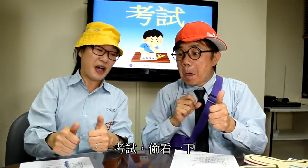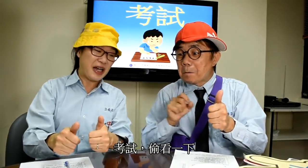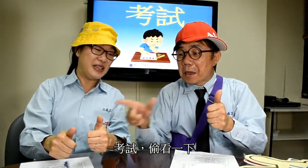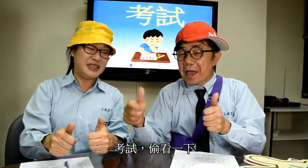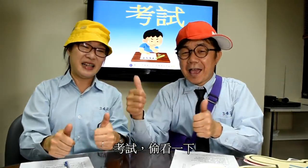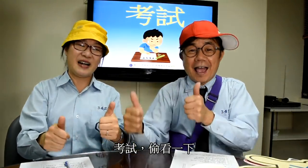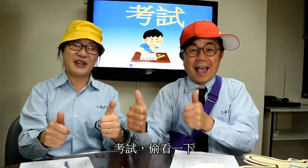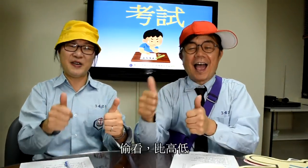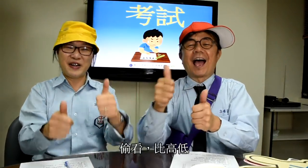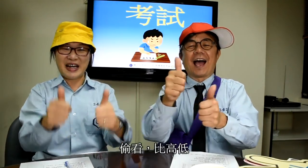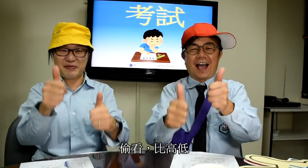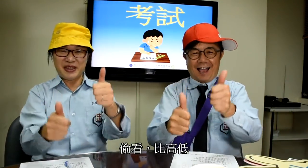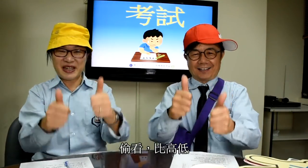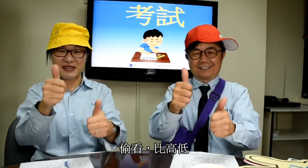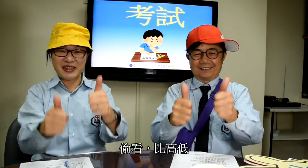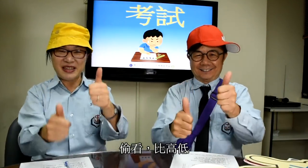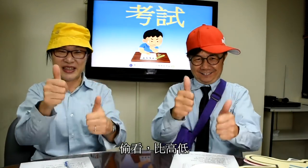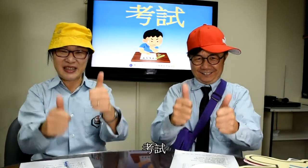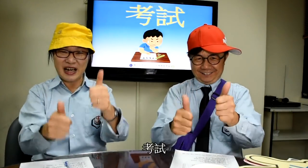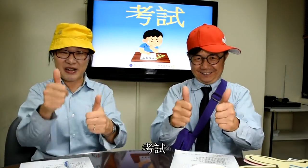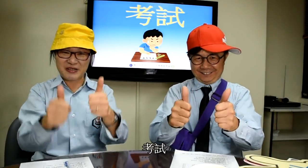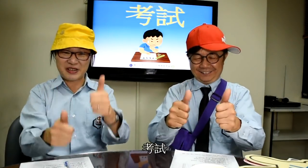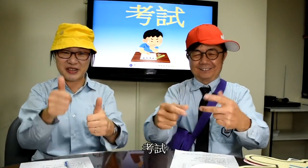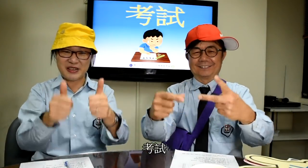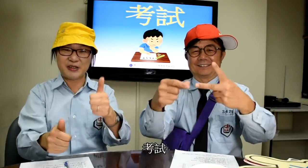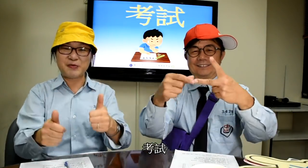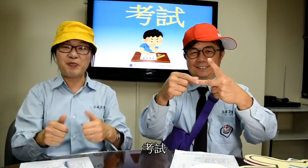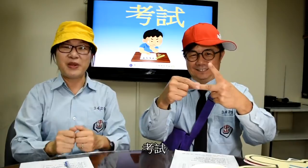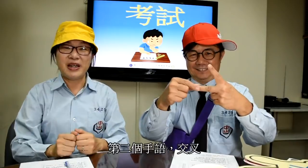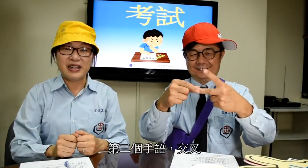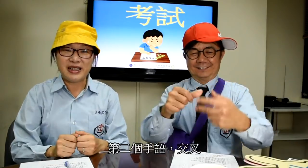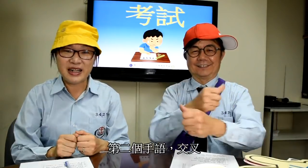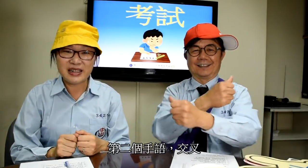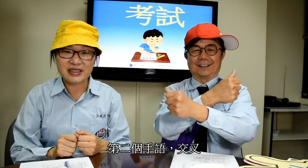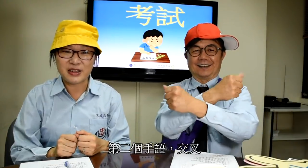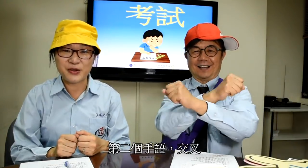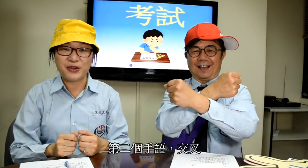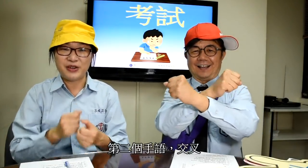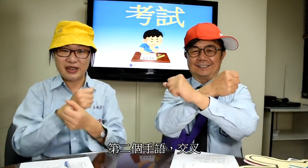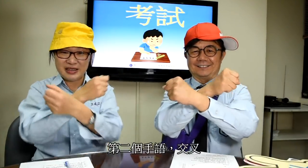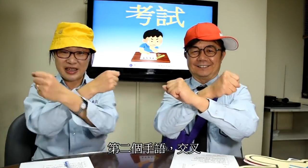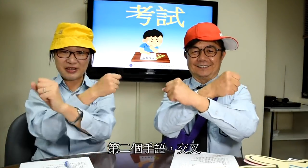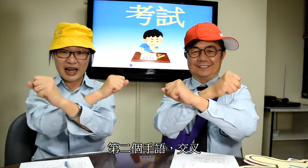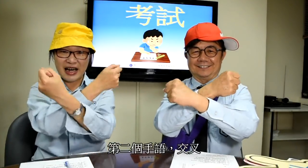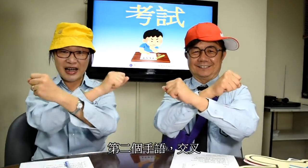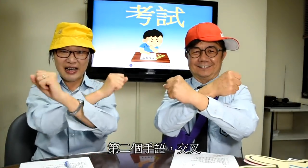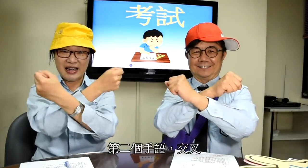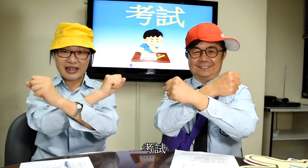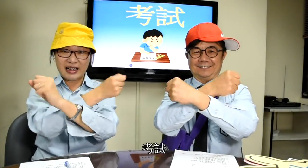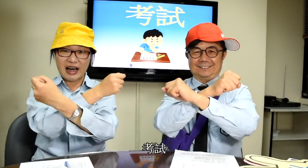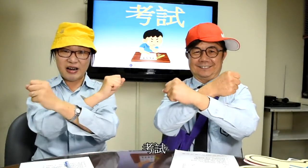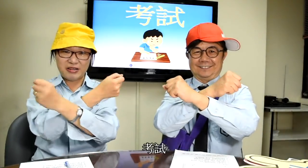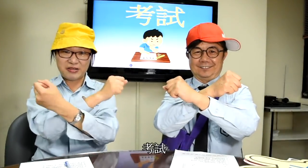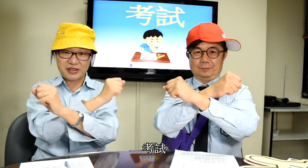一下，偷看比高低，考试。第二个手语，交叉，考试，